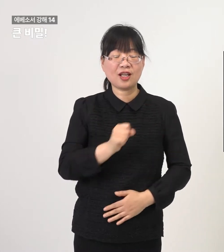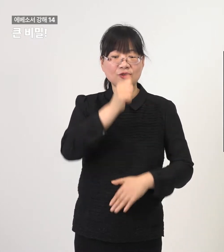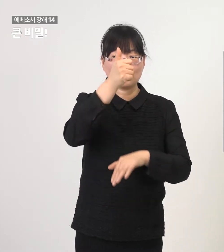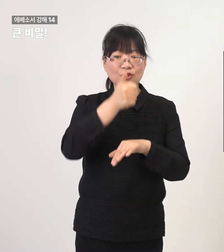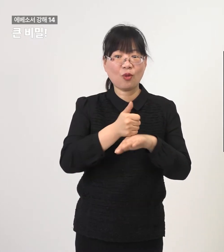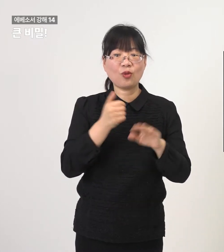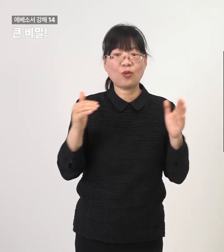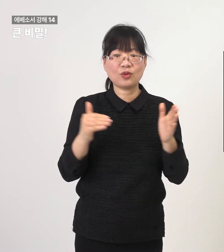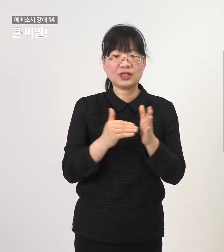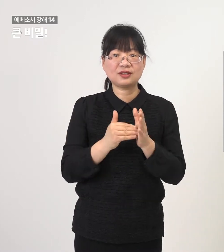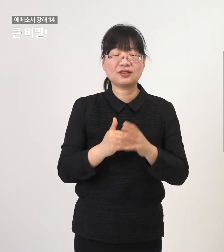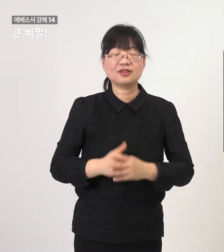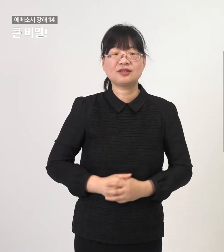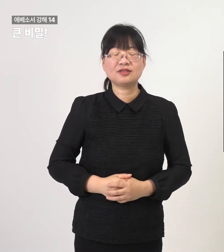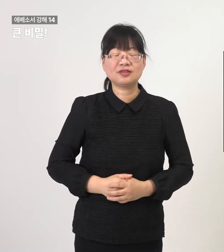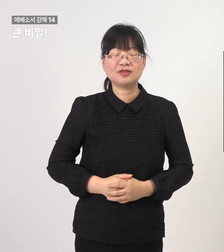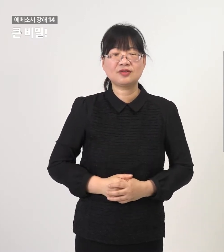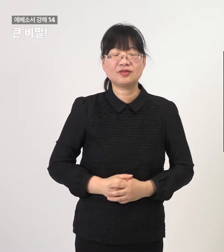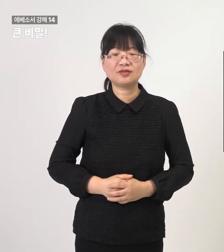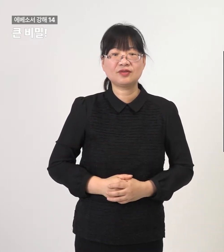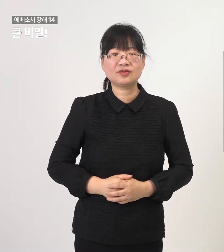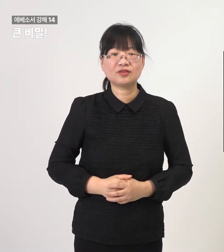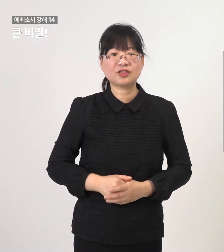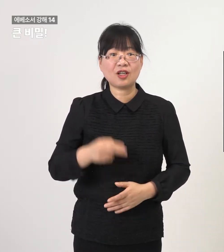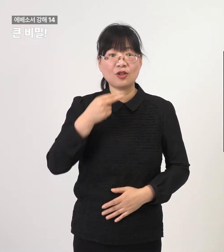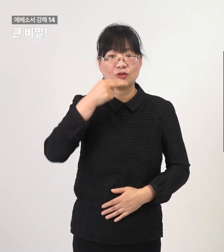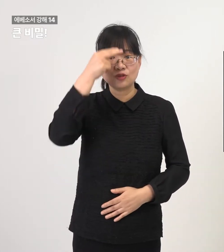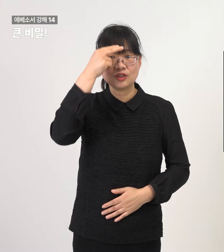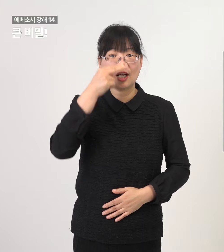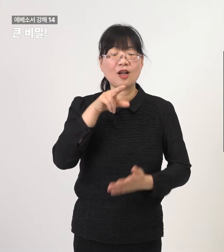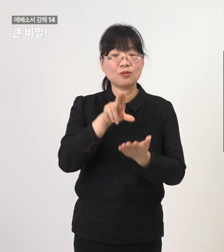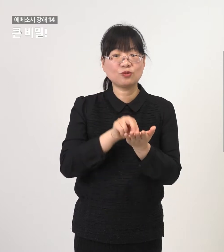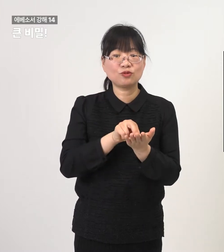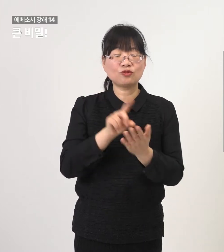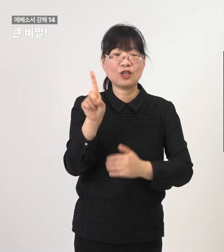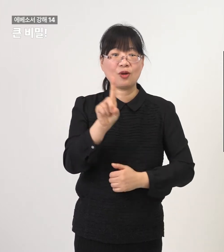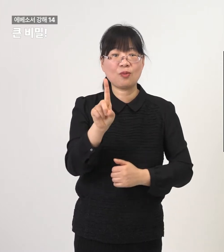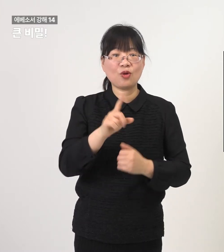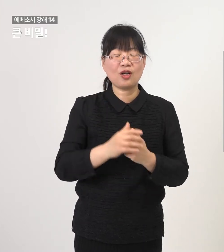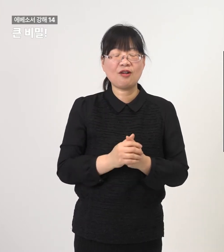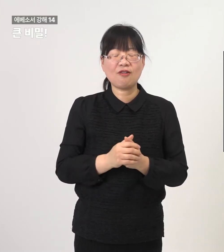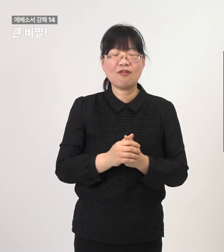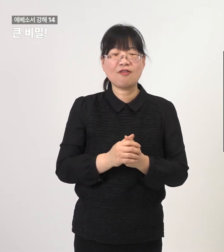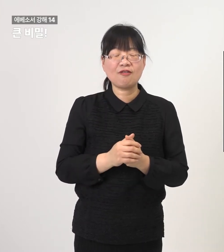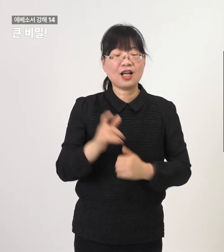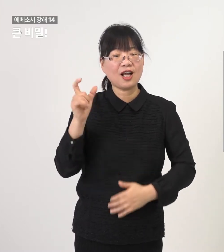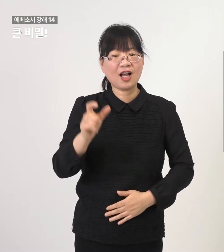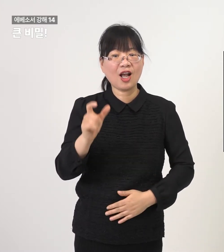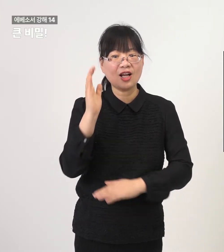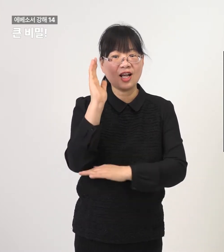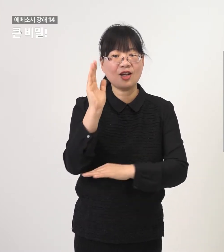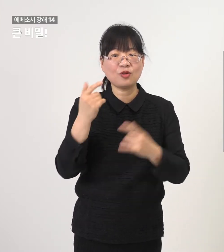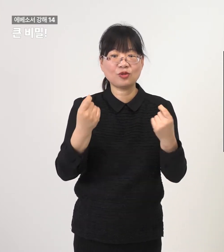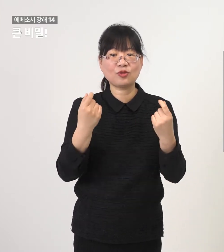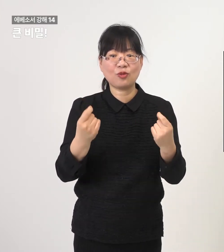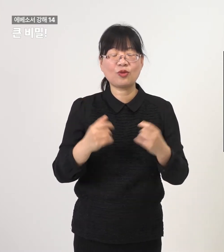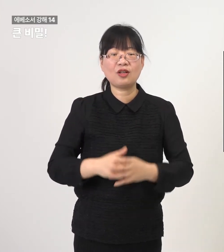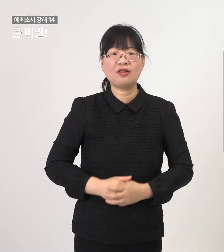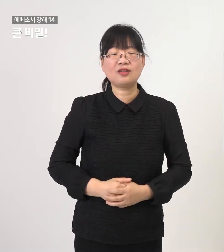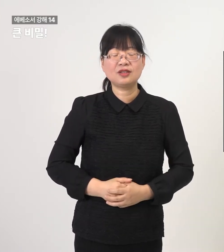결론을 맺었죠. 자, 거기서 술이라는 문제는 강조했다시피